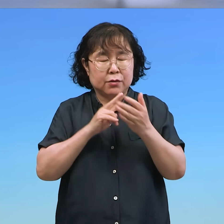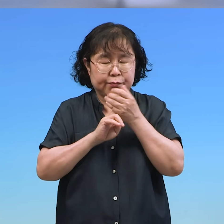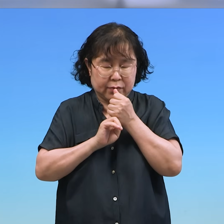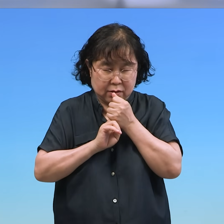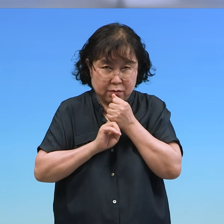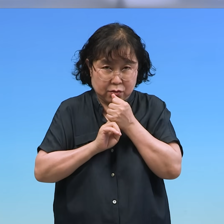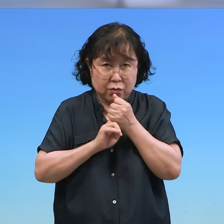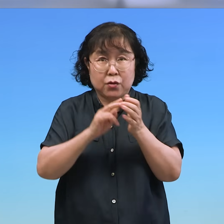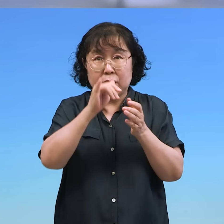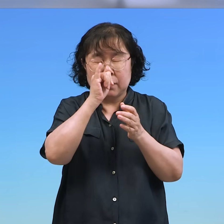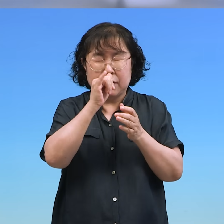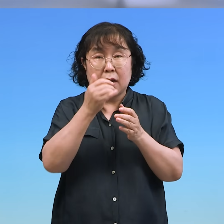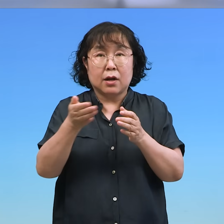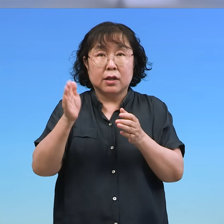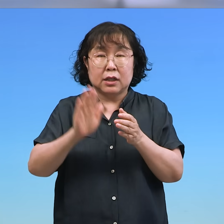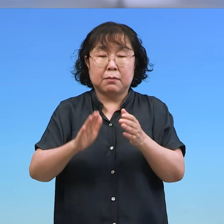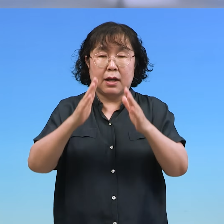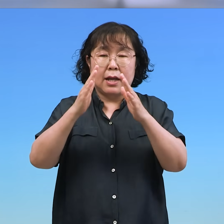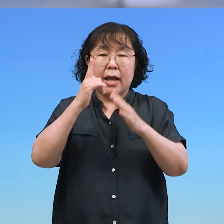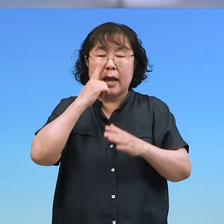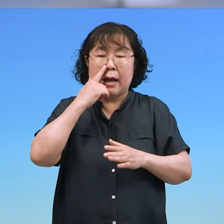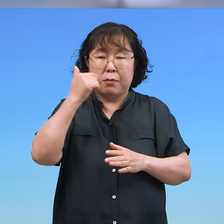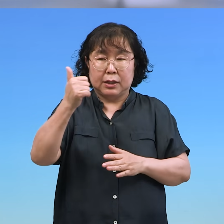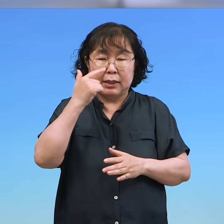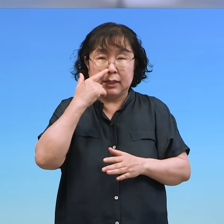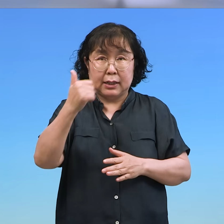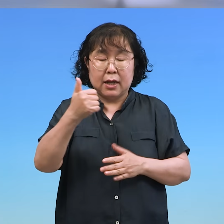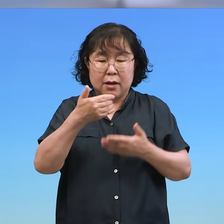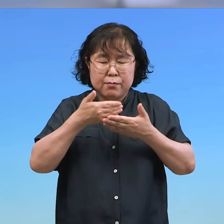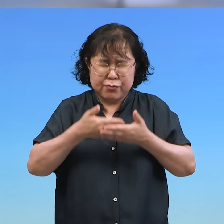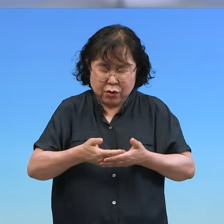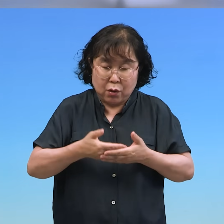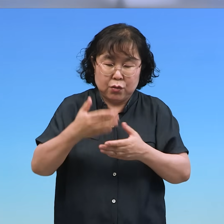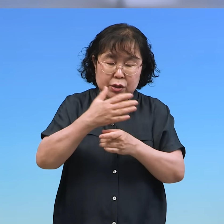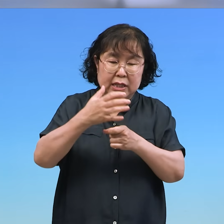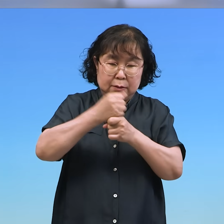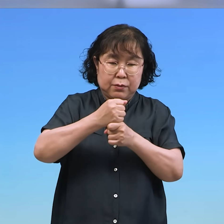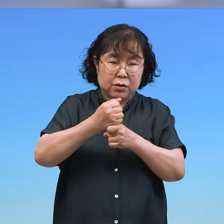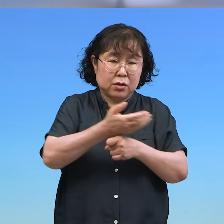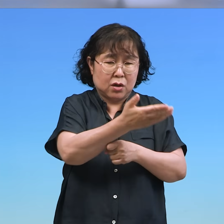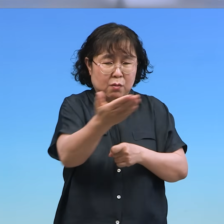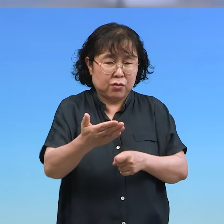우리 가장들 그 무거운 짐은 여러분 모르실 거예요. 이제